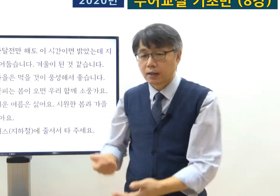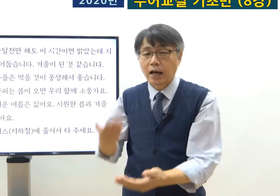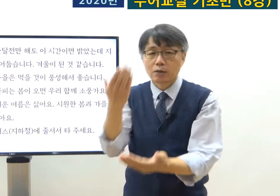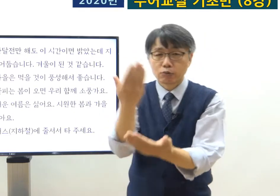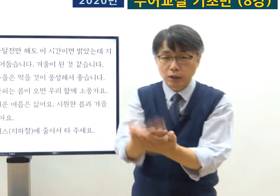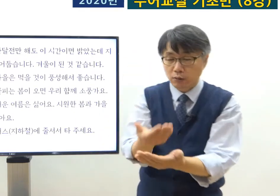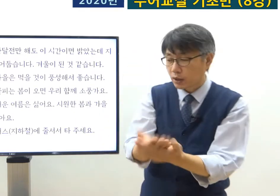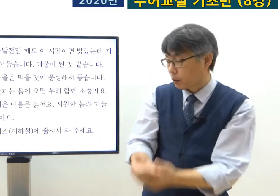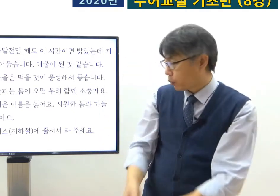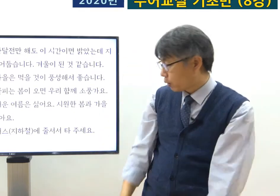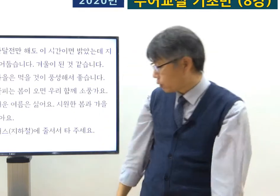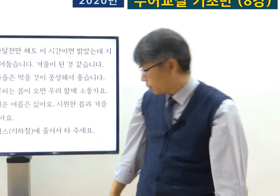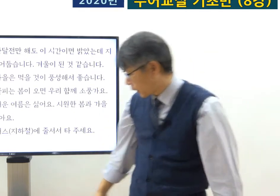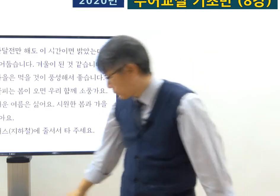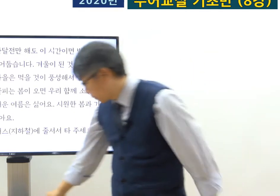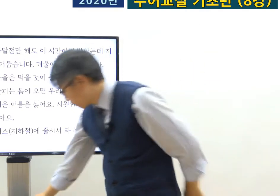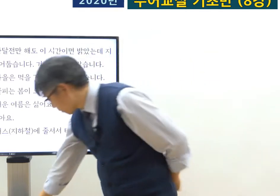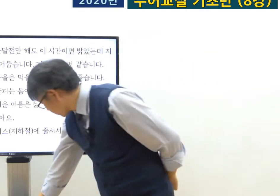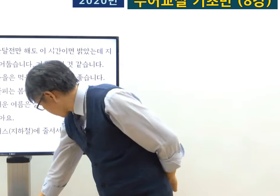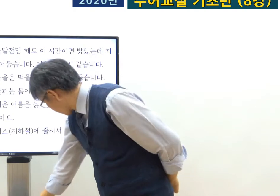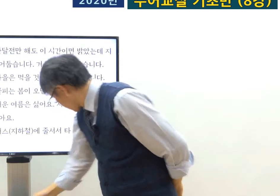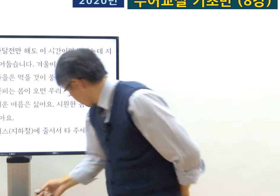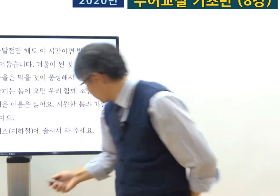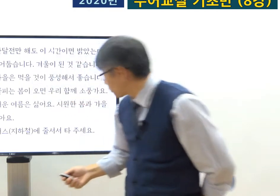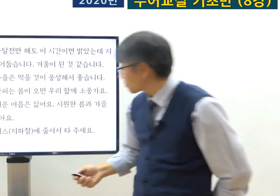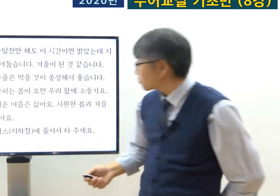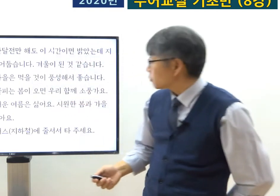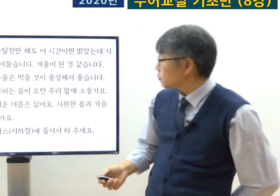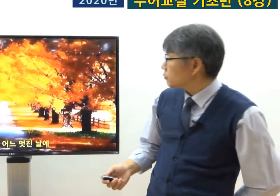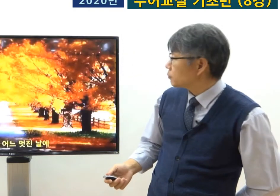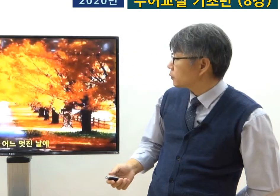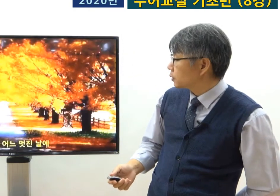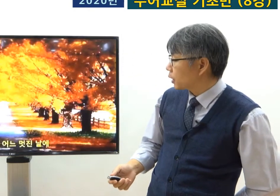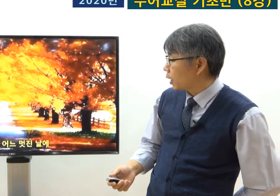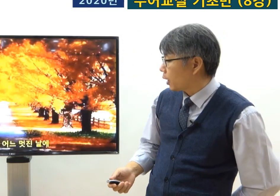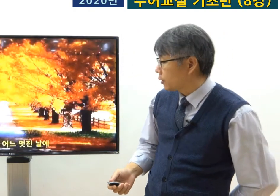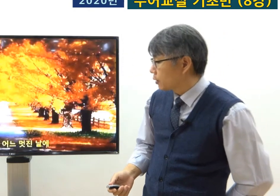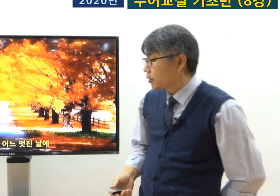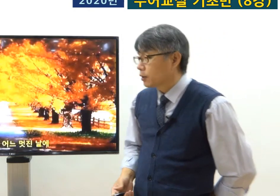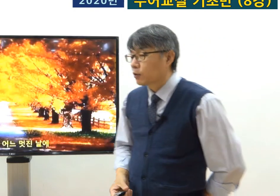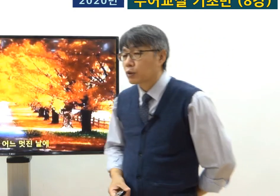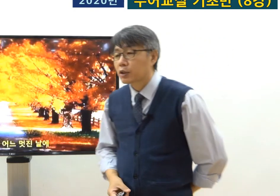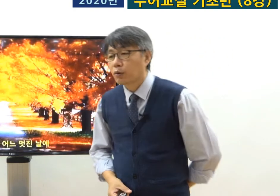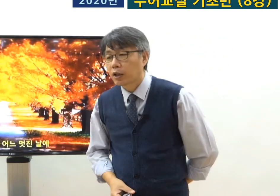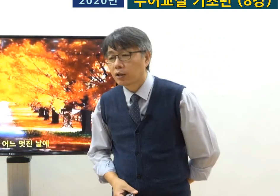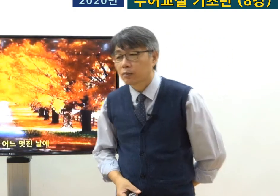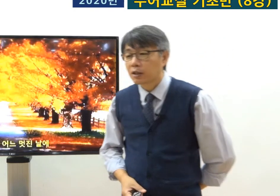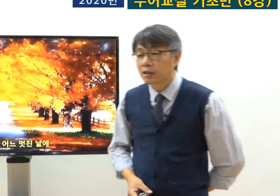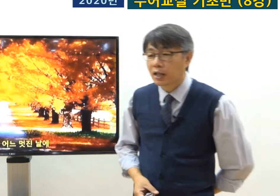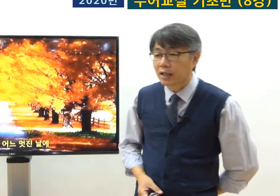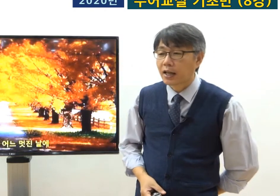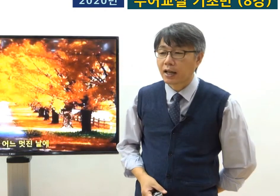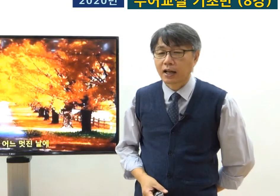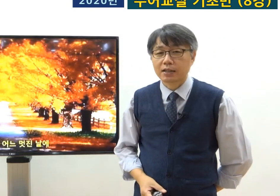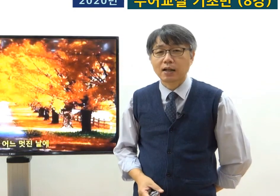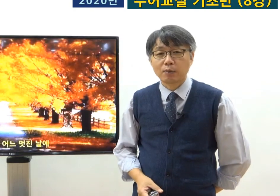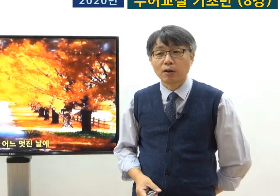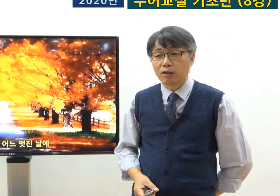타 주세요 이렇게 표현해도 됩니다. 자, 우리 10월의 어느 멋진 날에 같이 한번